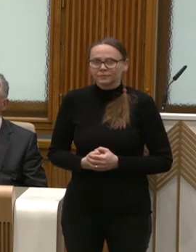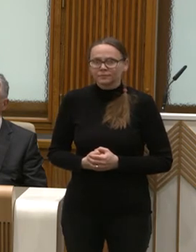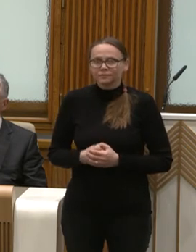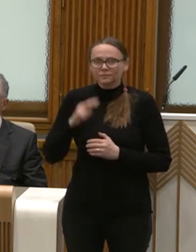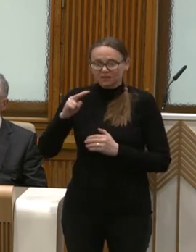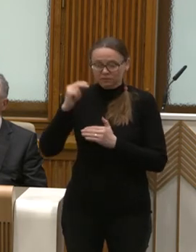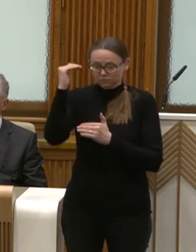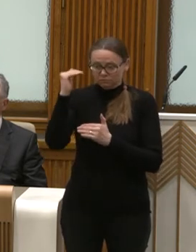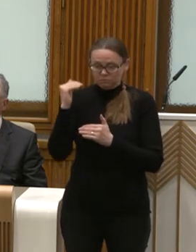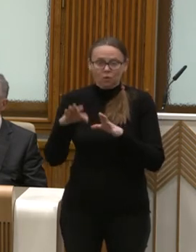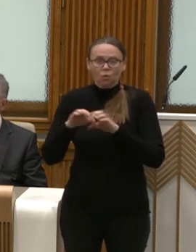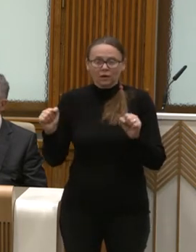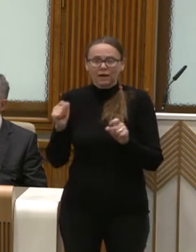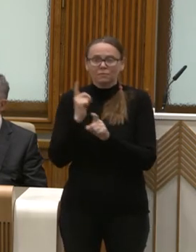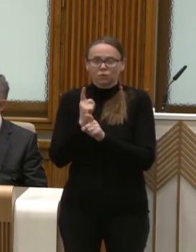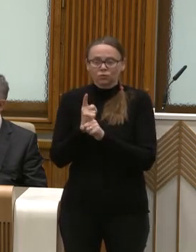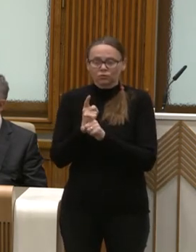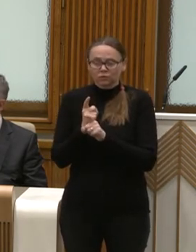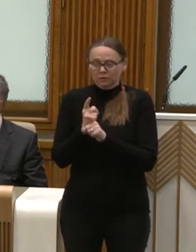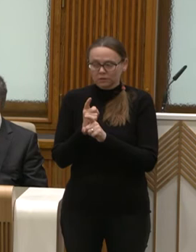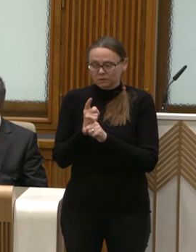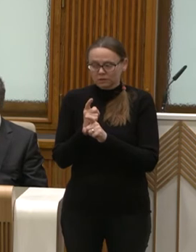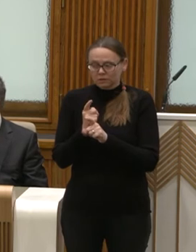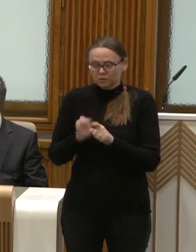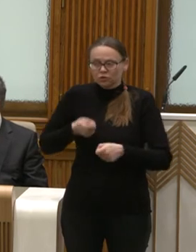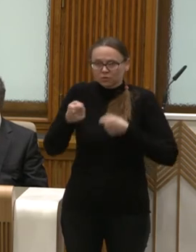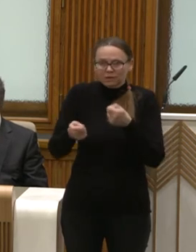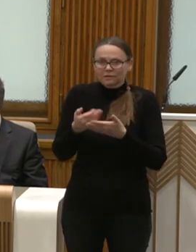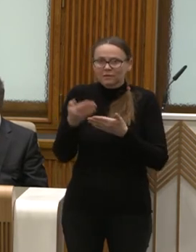naboru ukrepov so bili seveda tudi dodatni predlogi